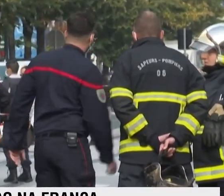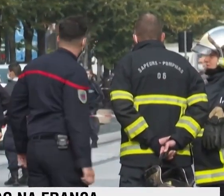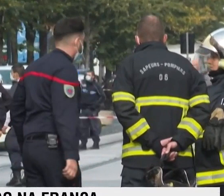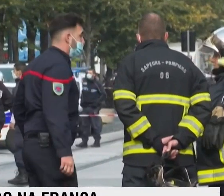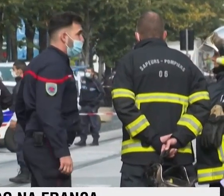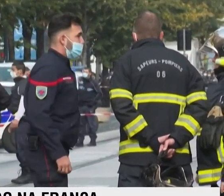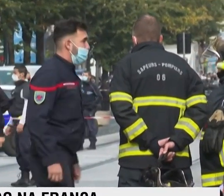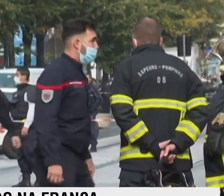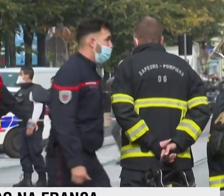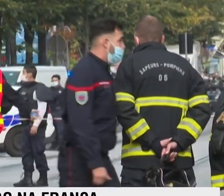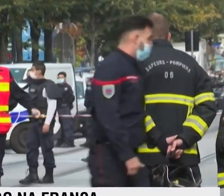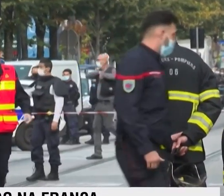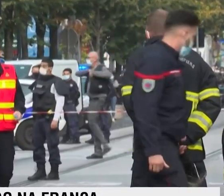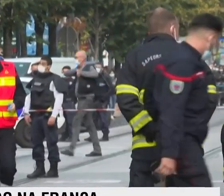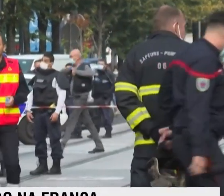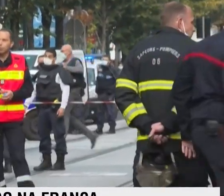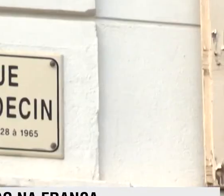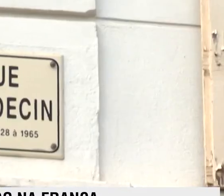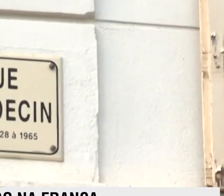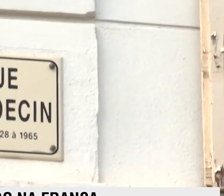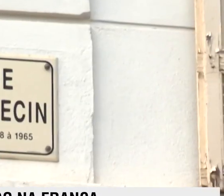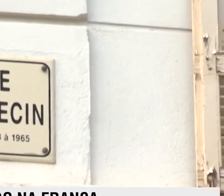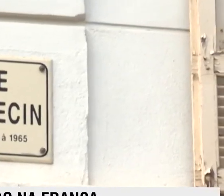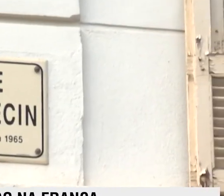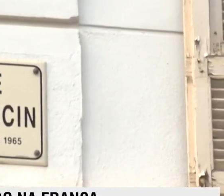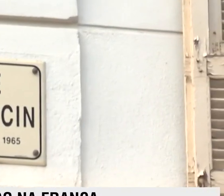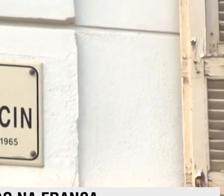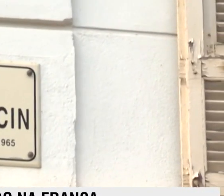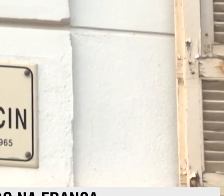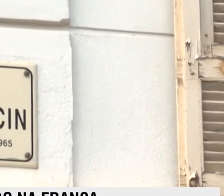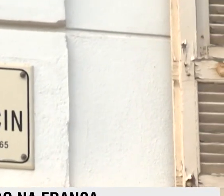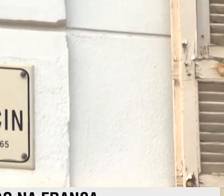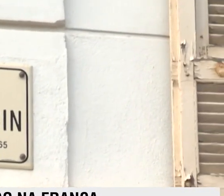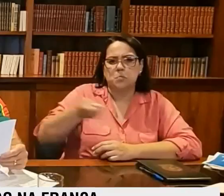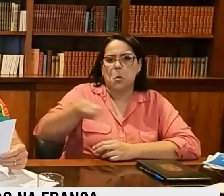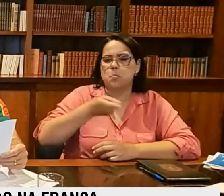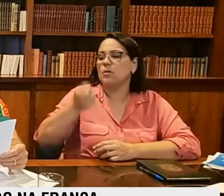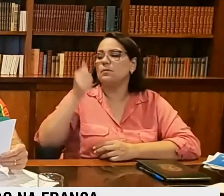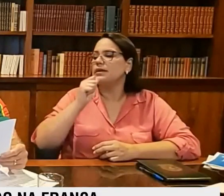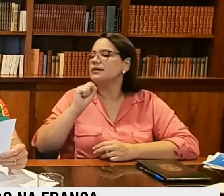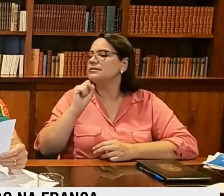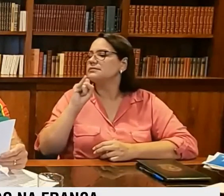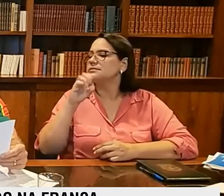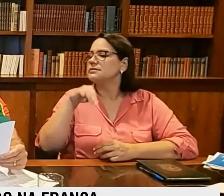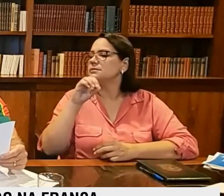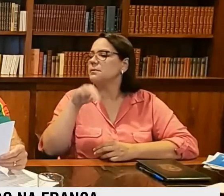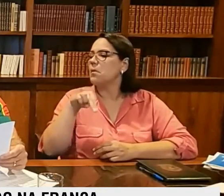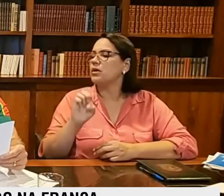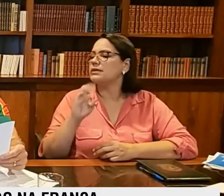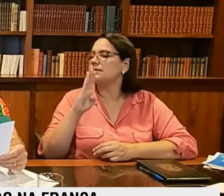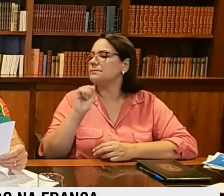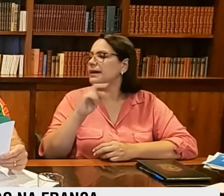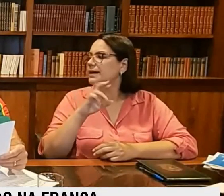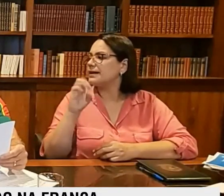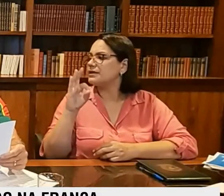correio as nove horas da manhã desta quinta-feira na França 6 da manhã pelo horário de Brasília na Live o presidente